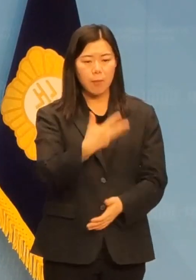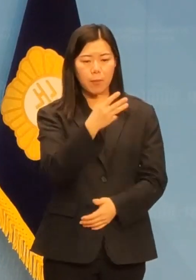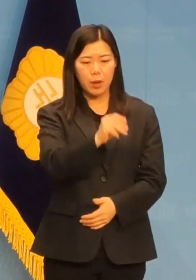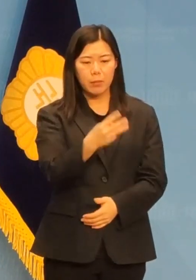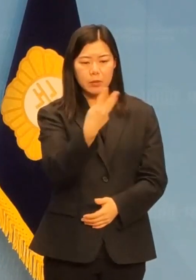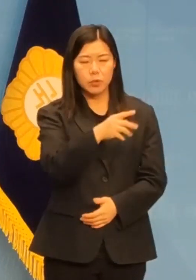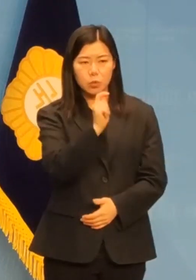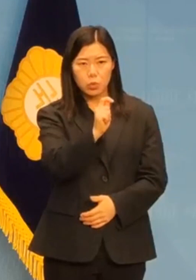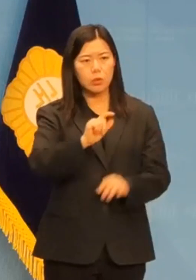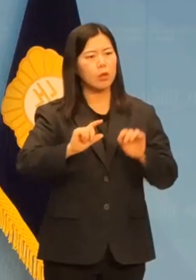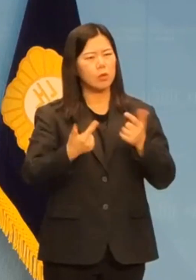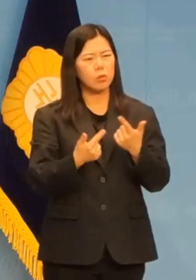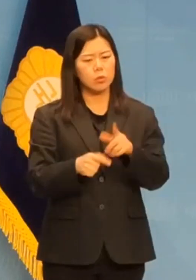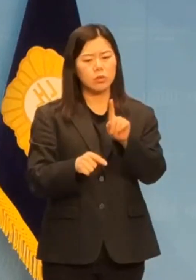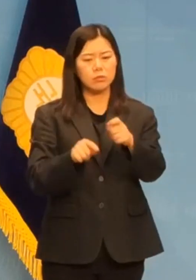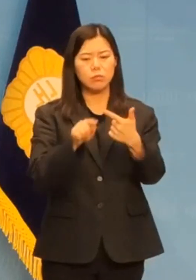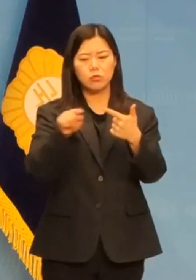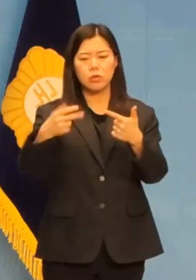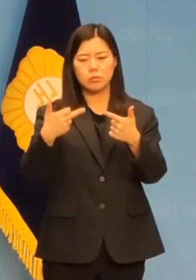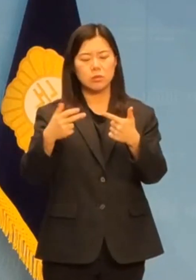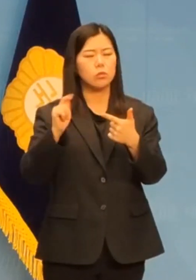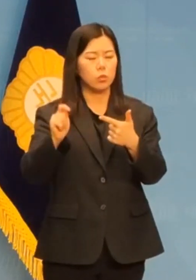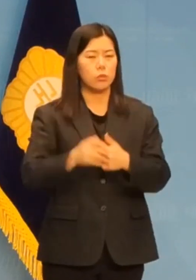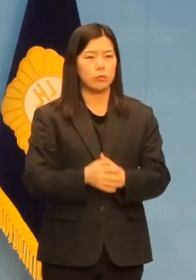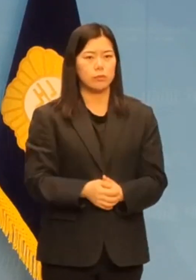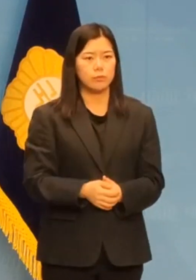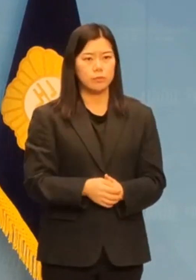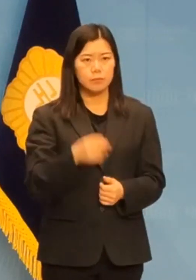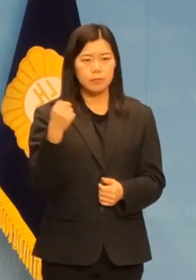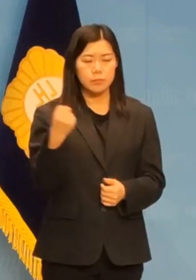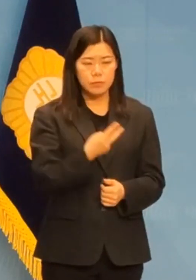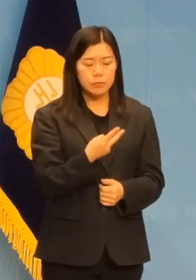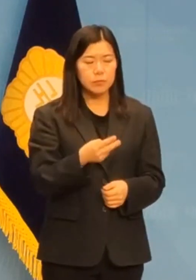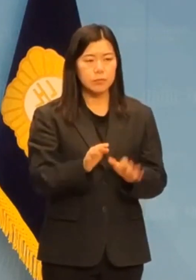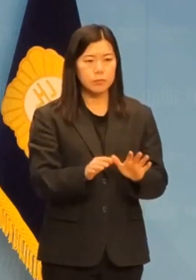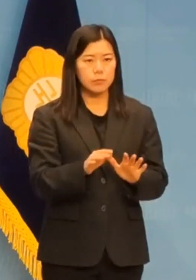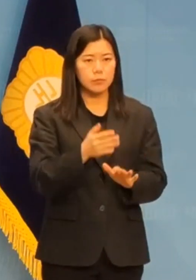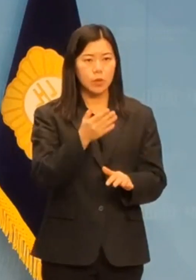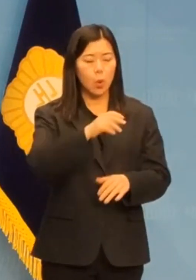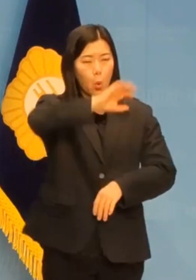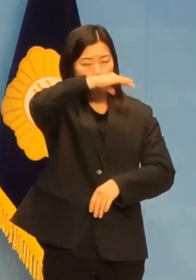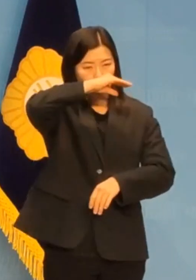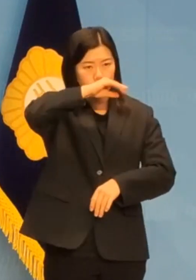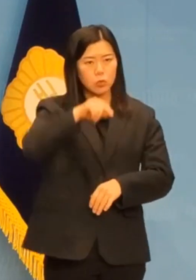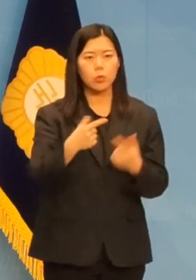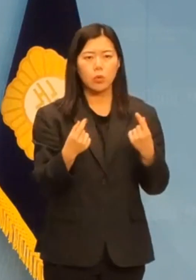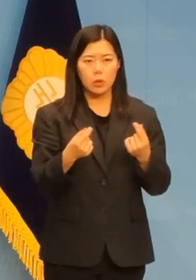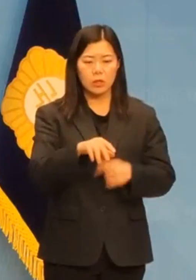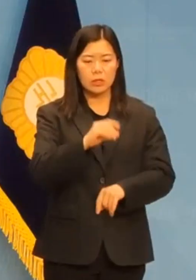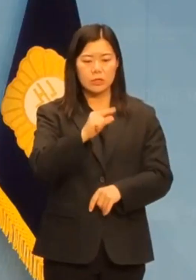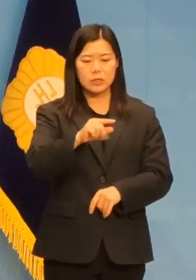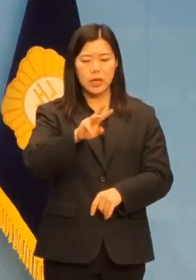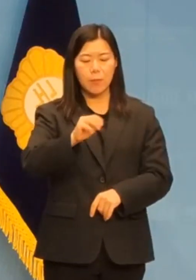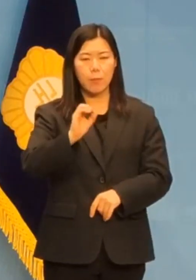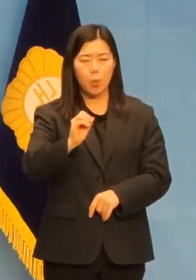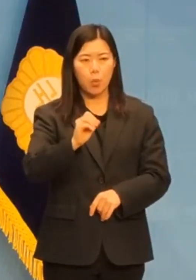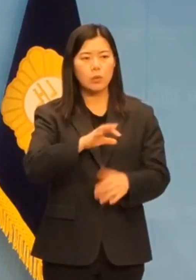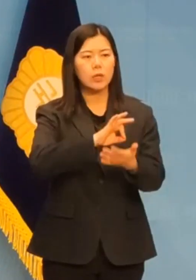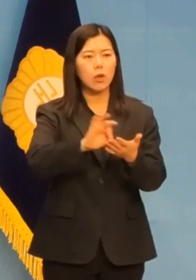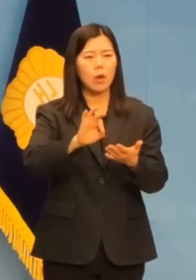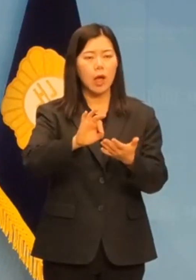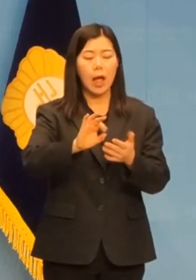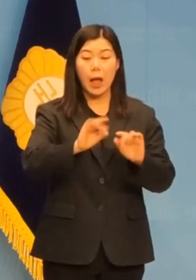아니라 16에서 17만 톤이었고 식용 옥수수 역시 GMO가 사용되지 않는다는 답변과